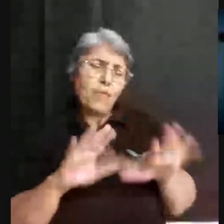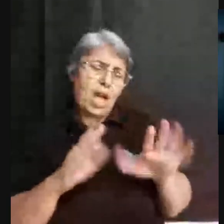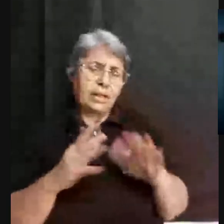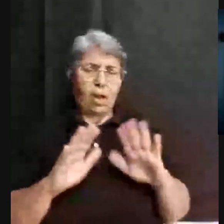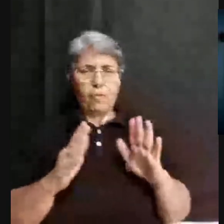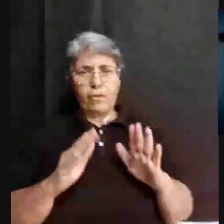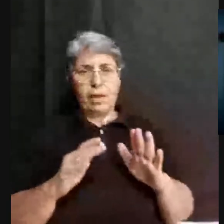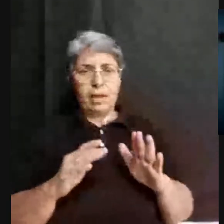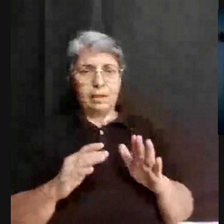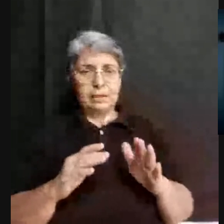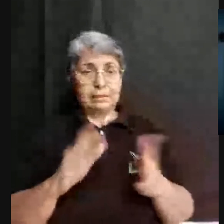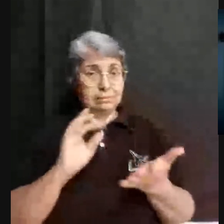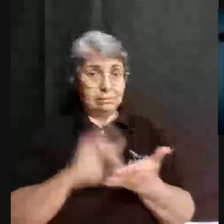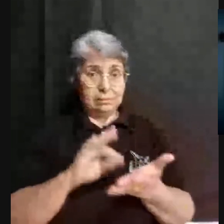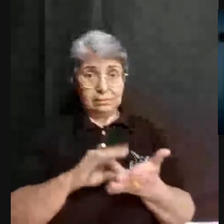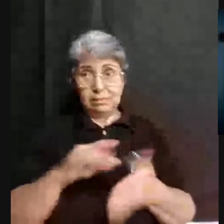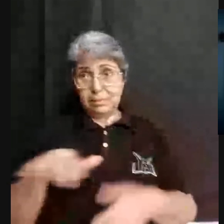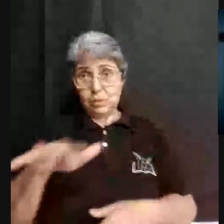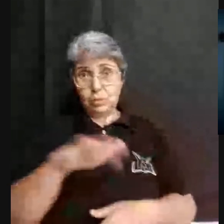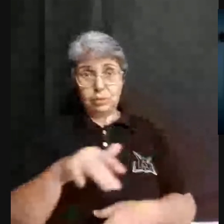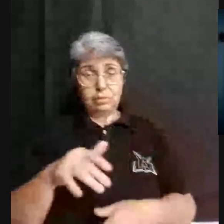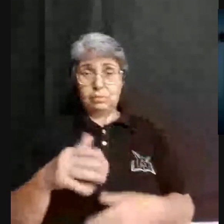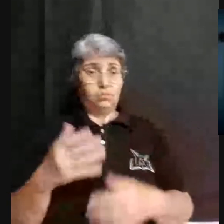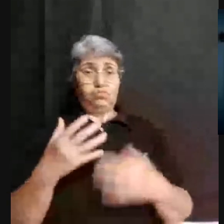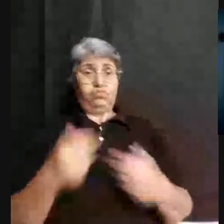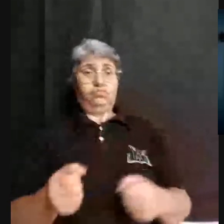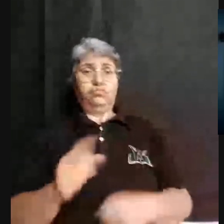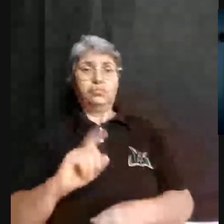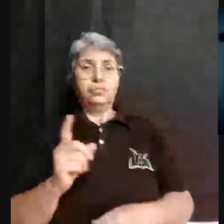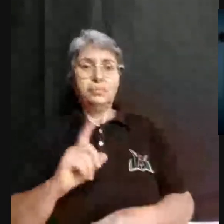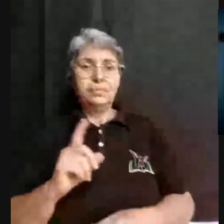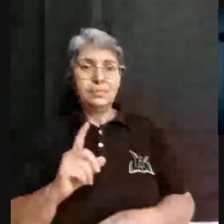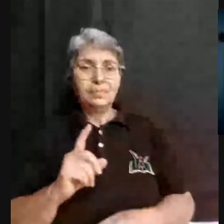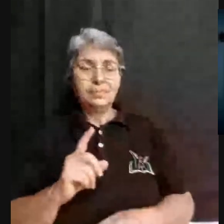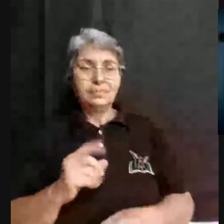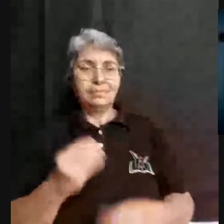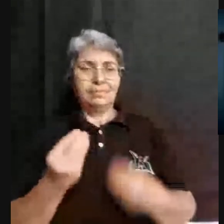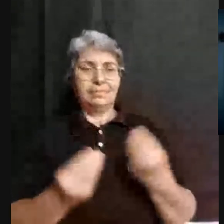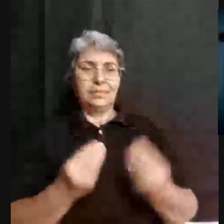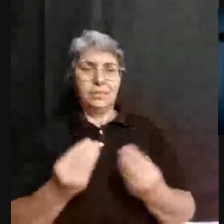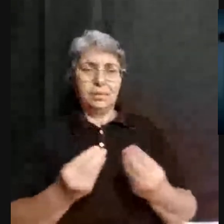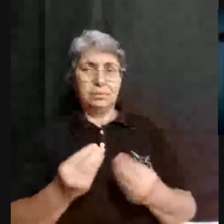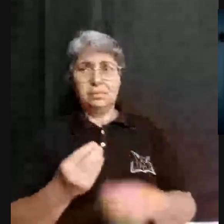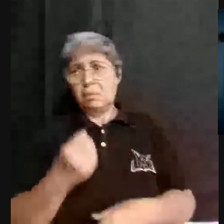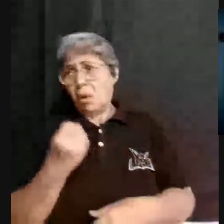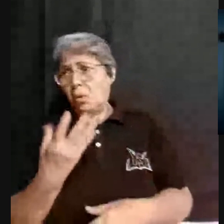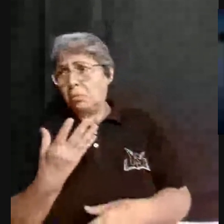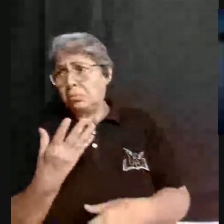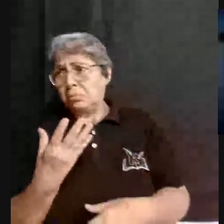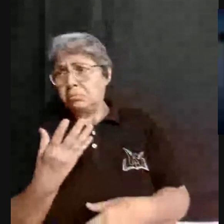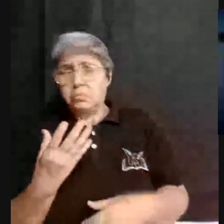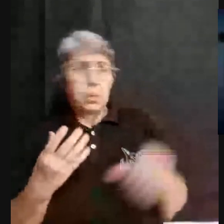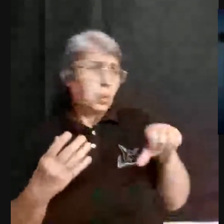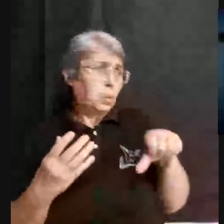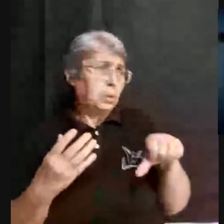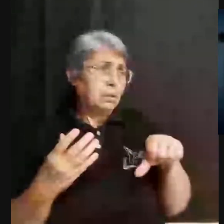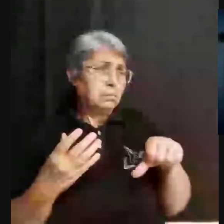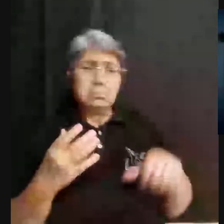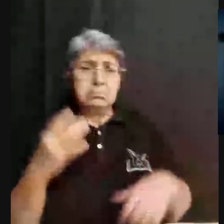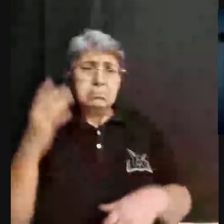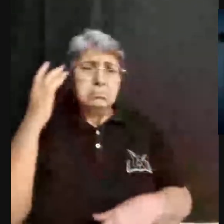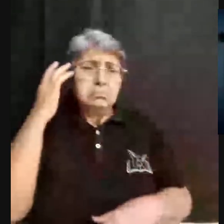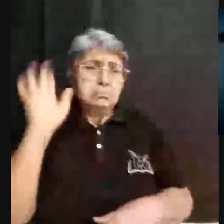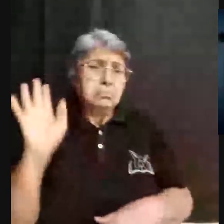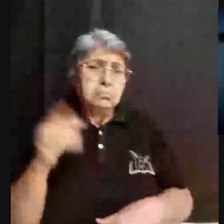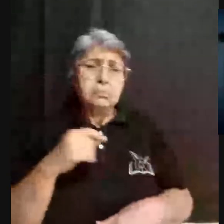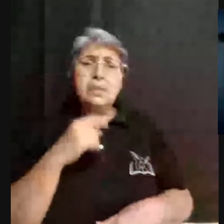Ela não foi aceita? Bom, talvez isso tenha sido bom, talvez tenha sido ruim. Ninguém sabe dizer. Ninguém